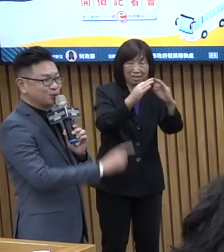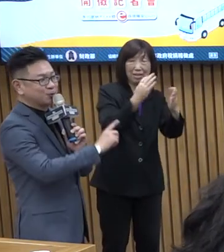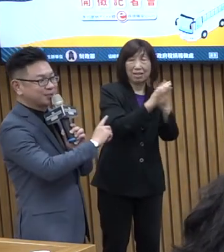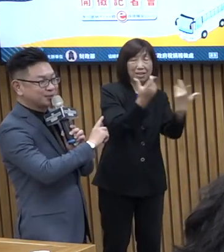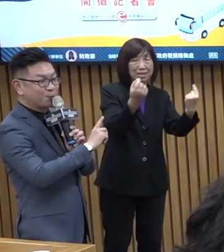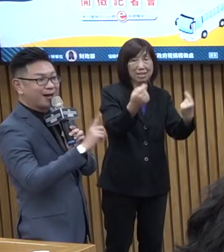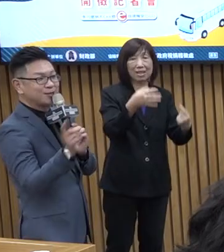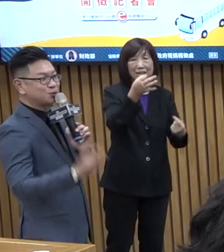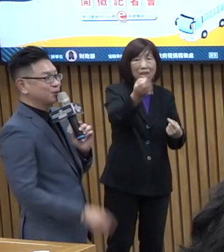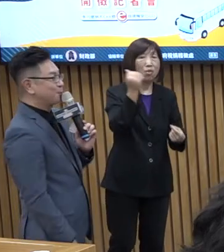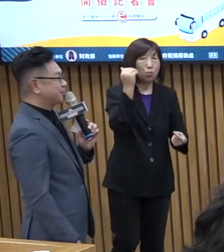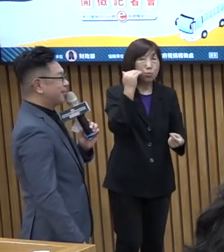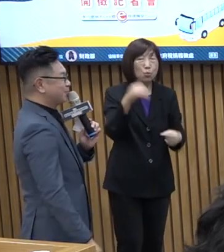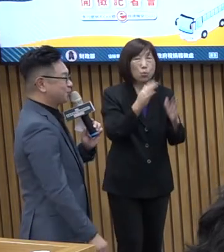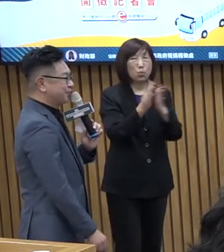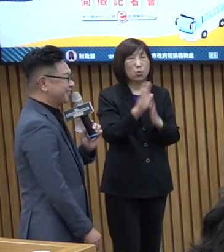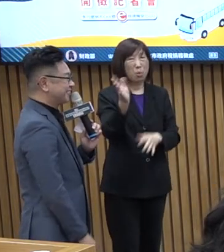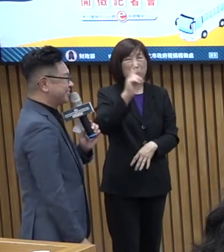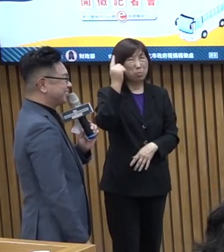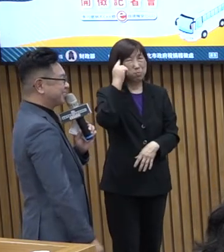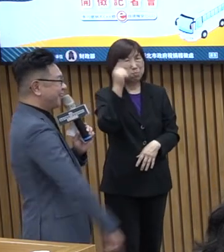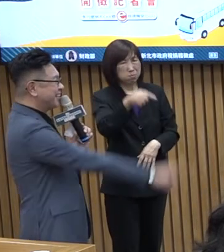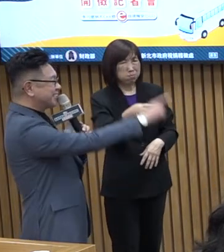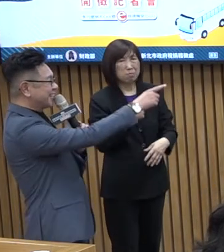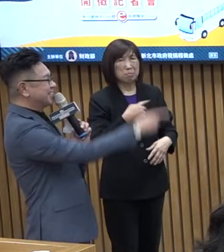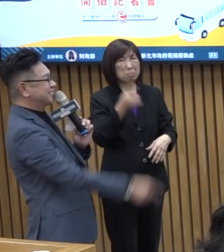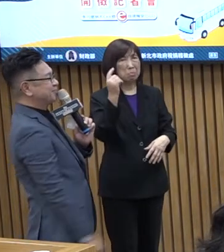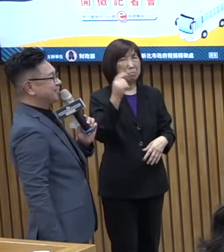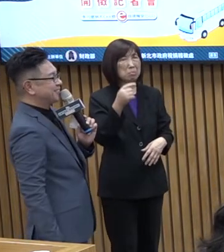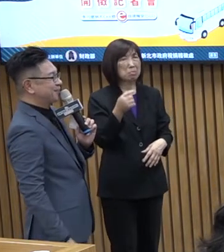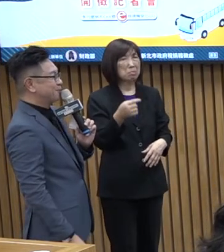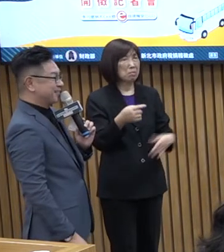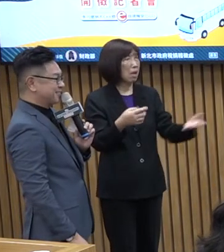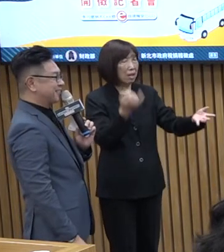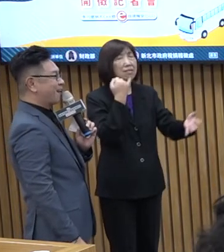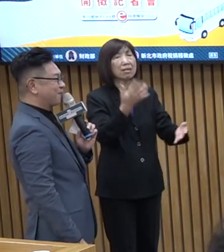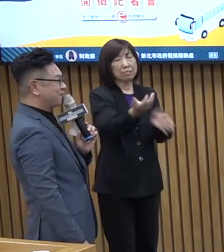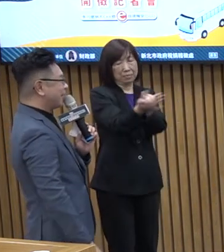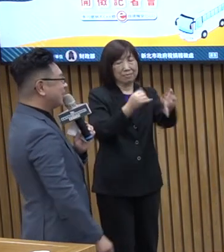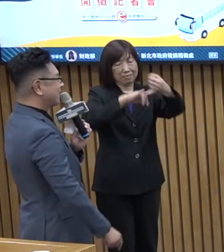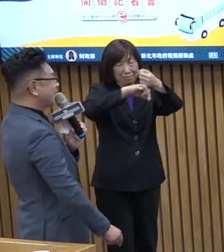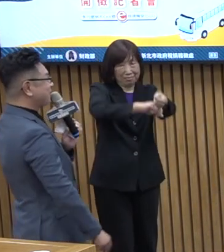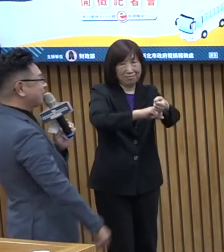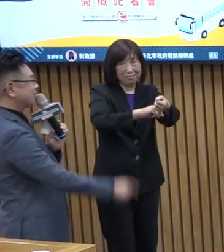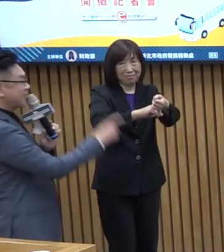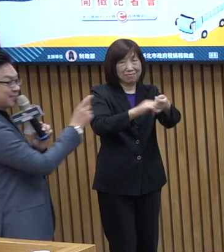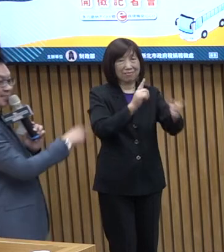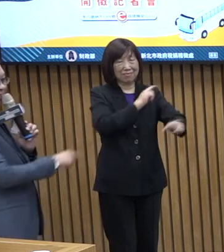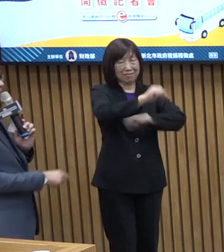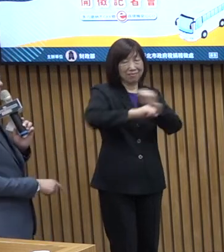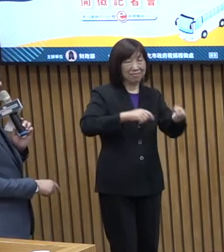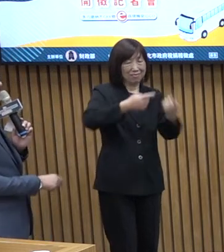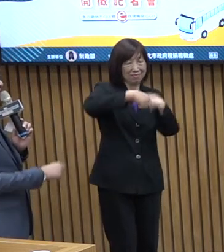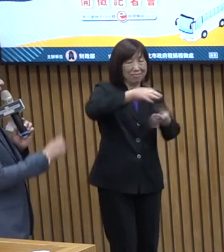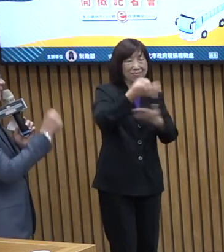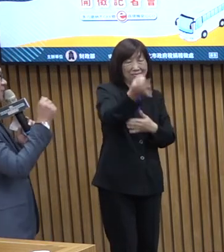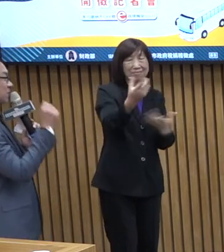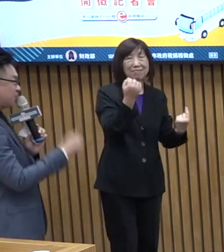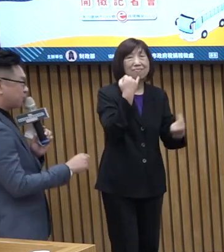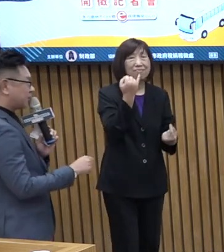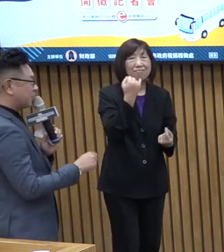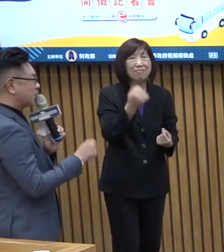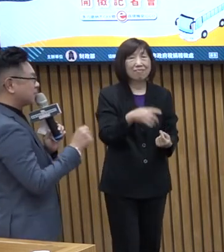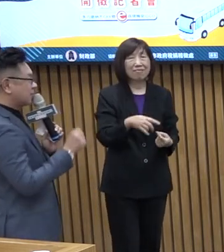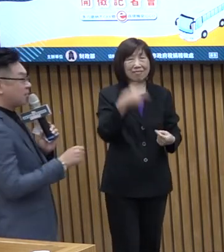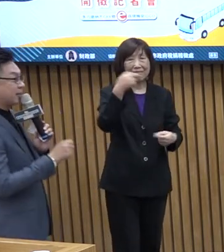到了，如果你真的完全都不想要处理这件事情的话，长期约定账户也是一个好方法。那另外呢，在这一次的利用了电子